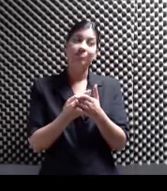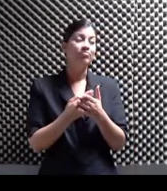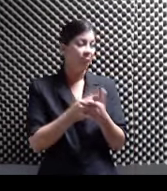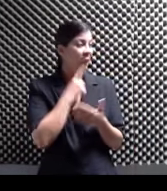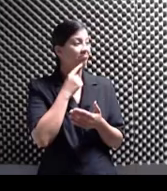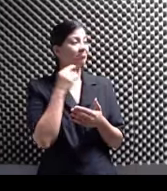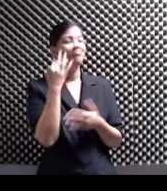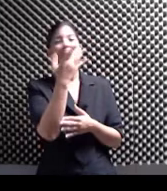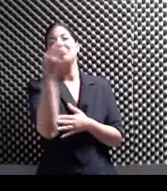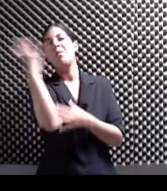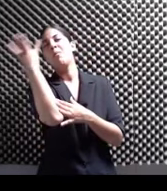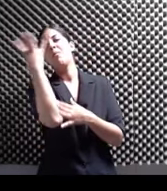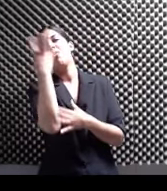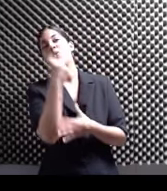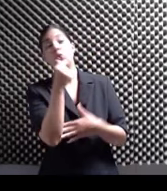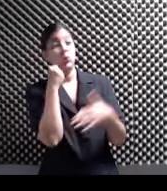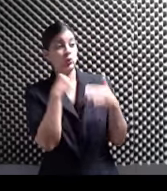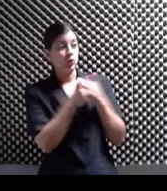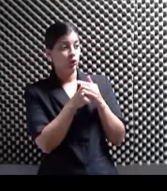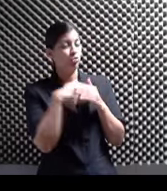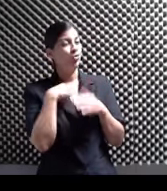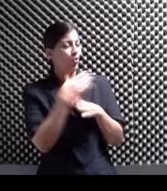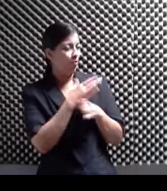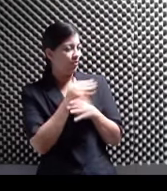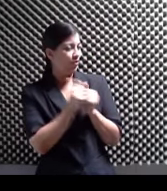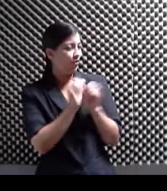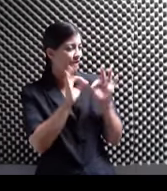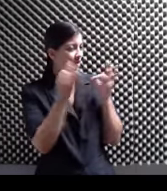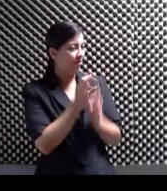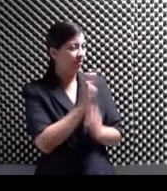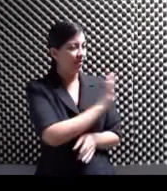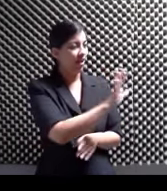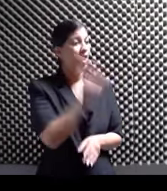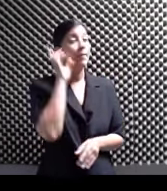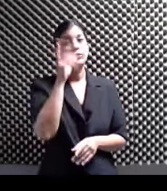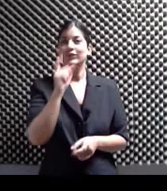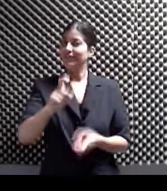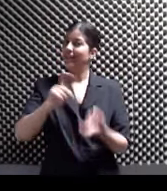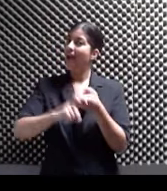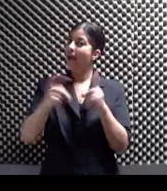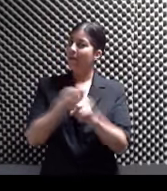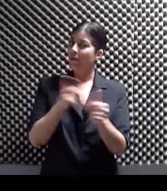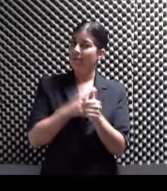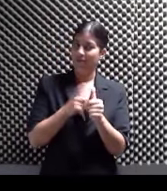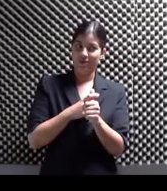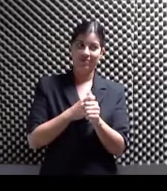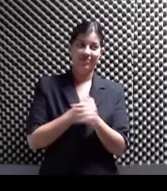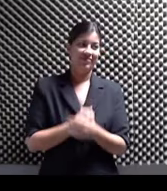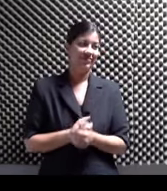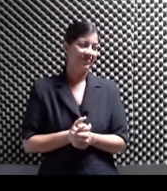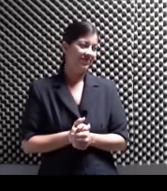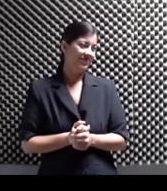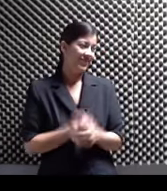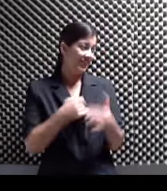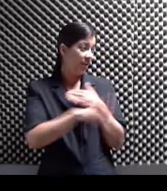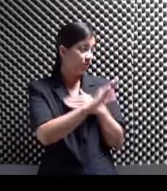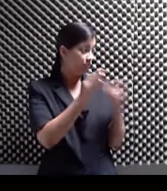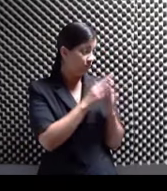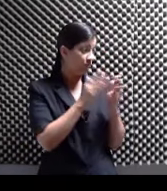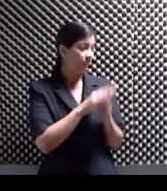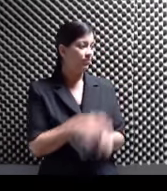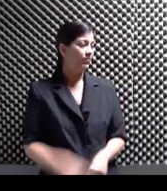escondido, ¿verdad? Un paraíso escondido. Que vas a compartir con tu familia, bueno, que estén amigos los que vayan para allá. Así, también tengo en tu casa. Es